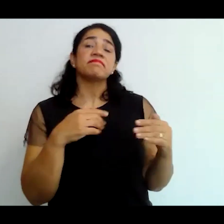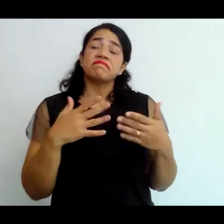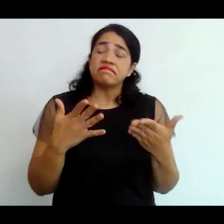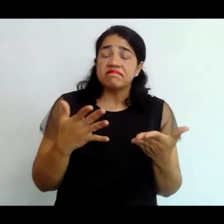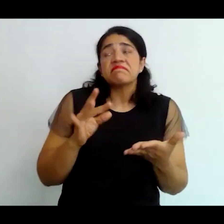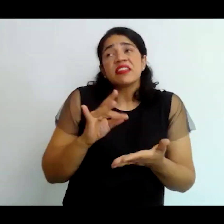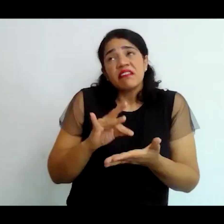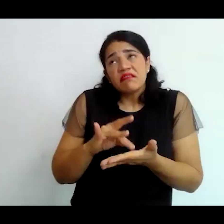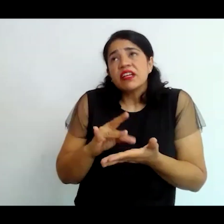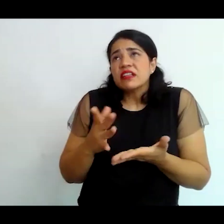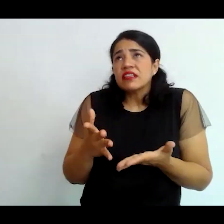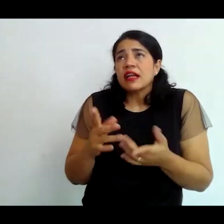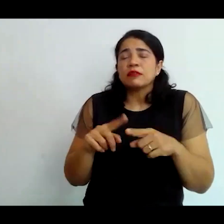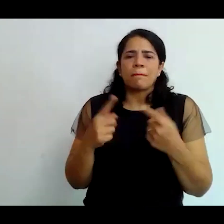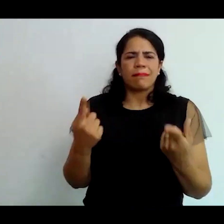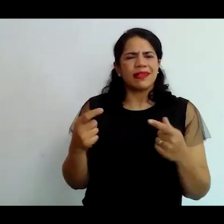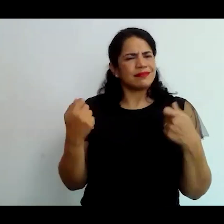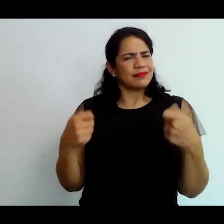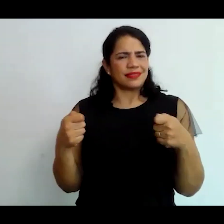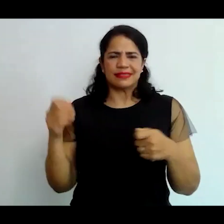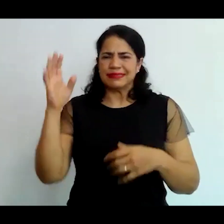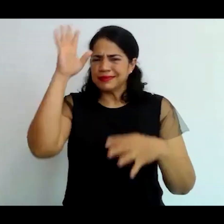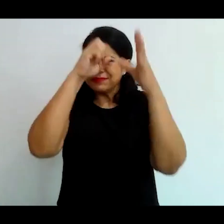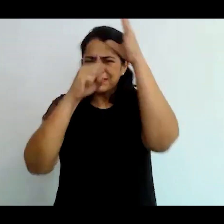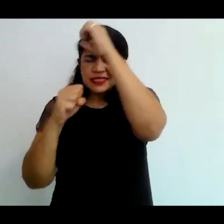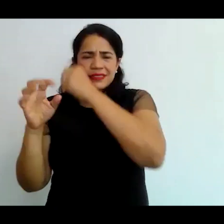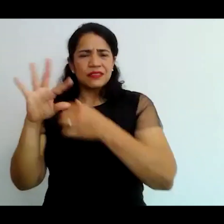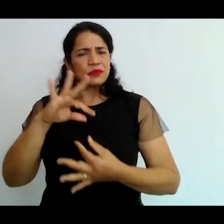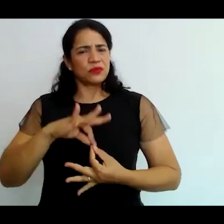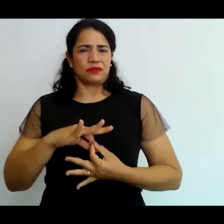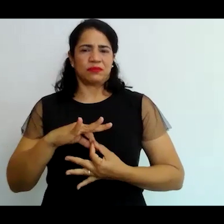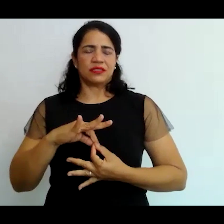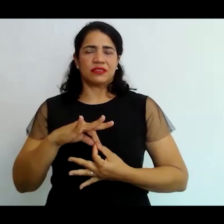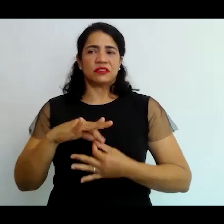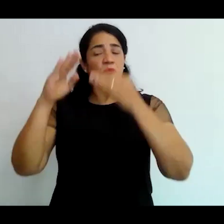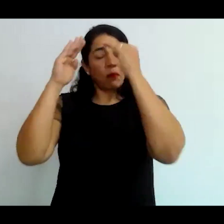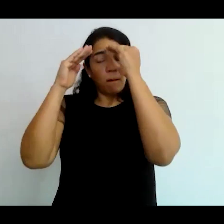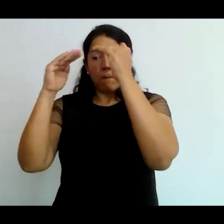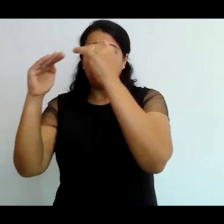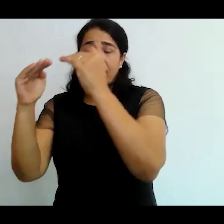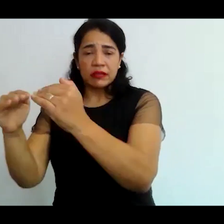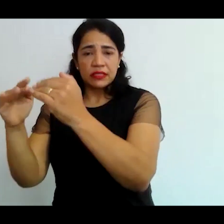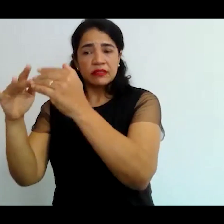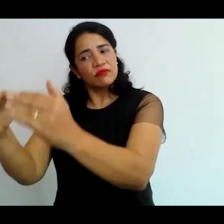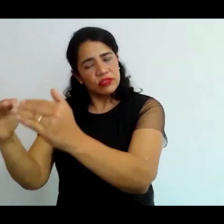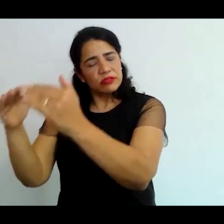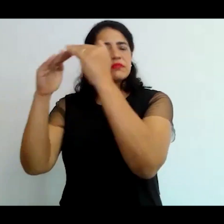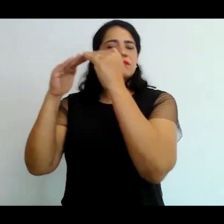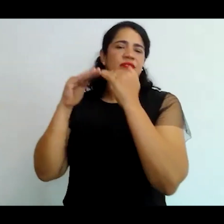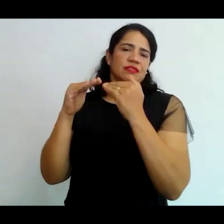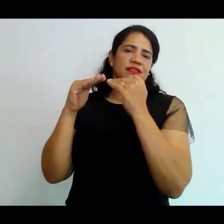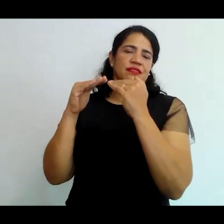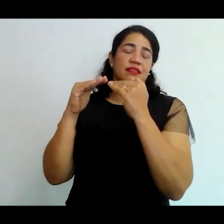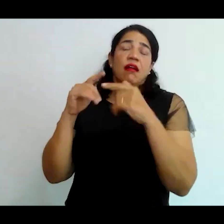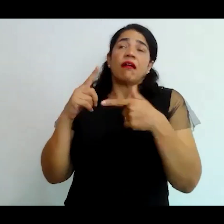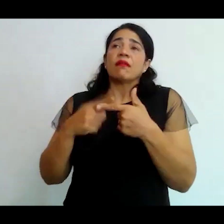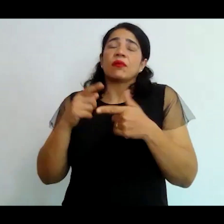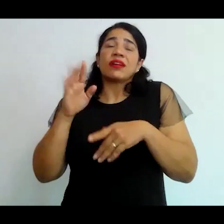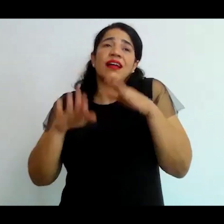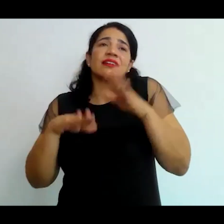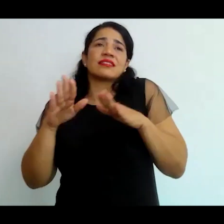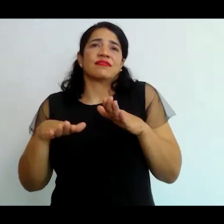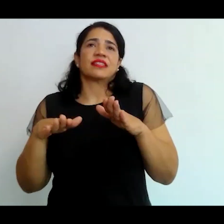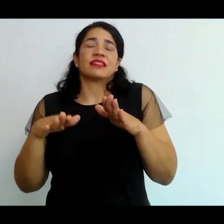Espírito, na graça, sujeitar-nos uns aos outros. Às vezes tem uma porção que o Senhor deu para esse outro pode ser mais jovem do que eu, e eu